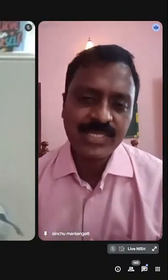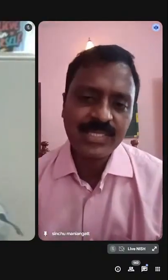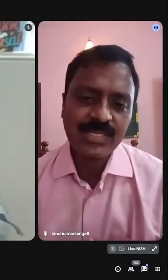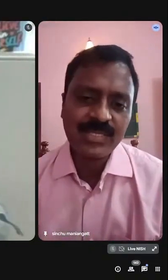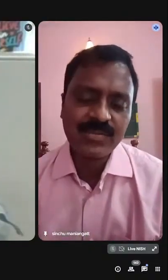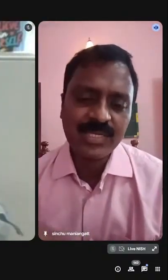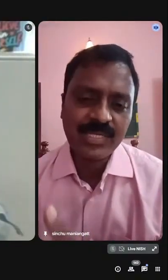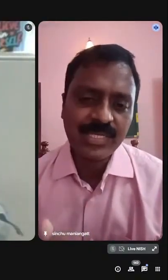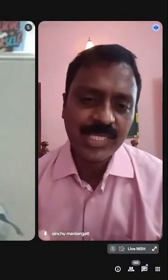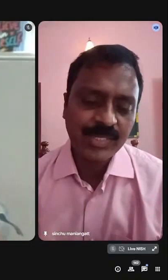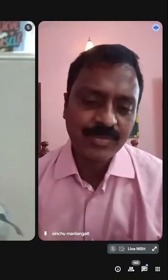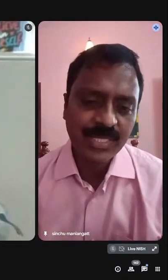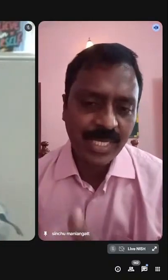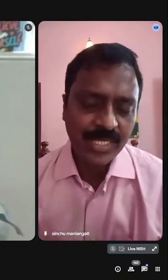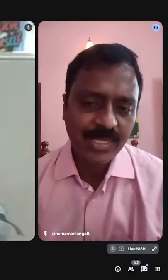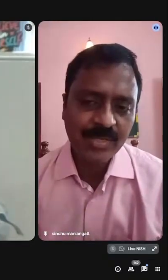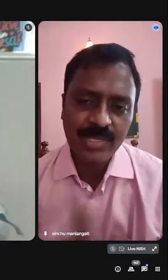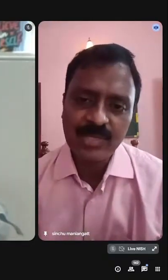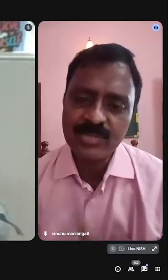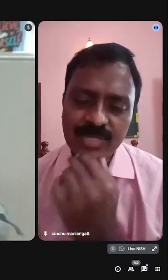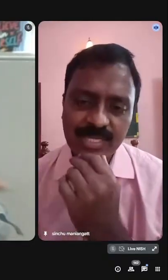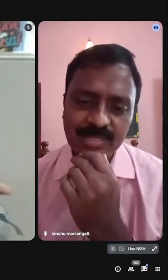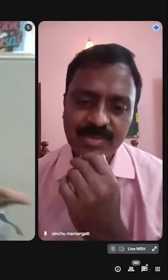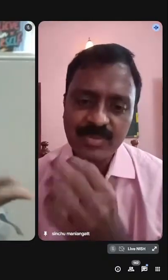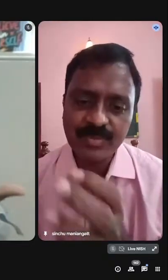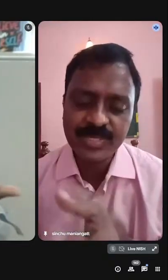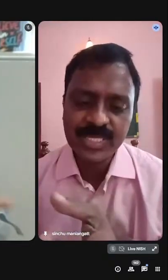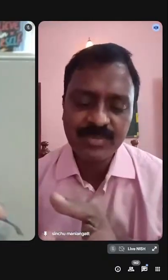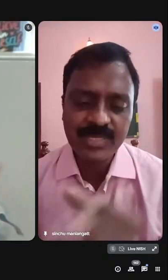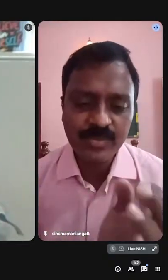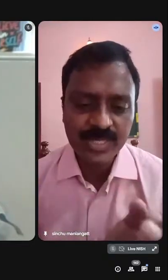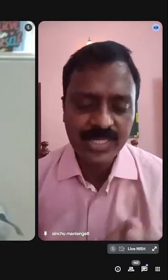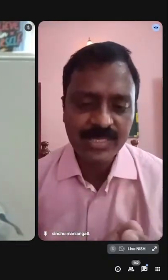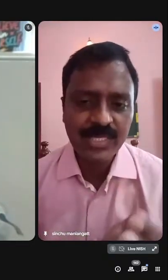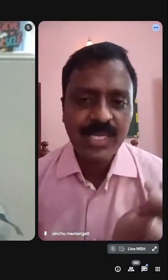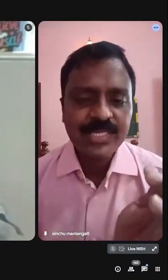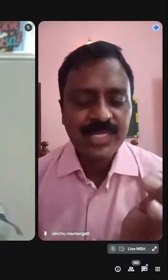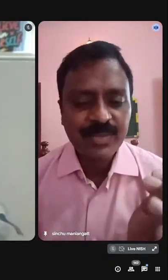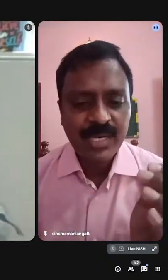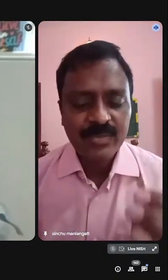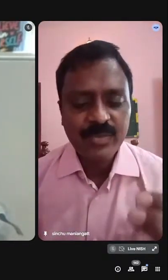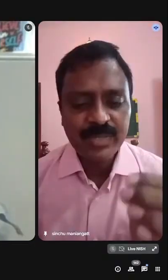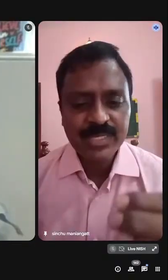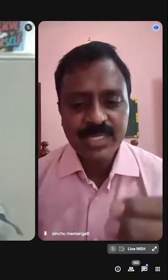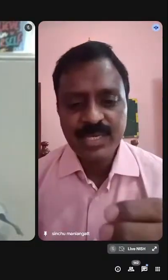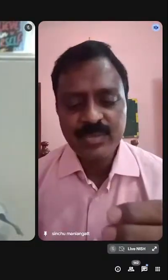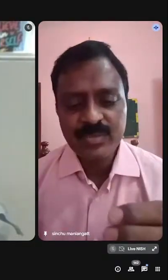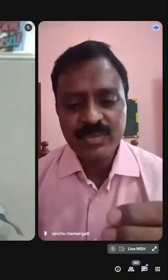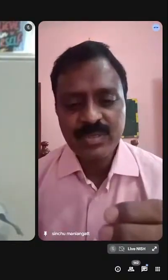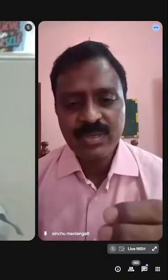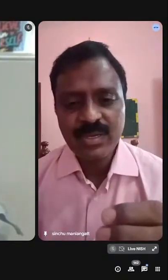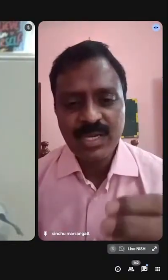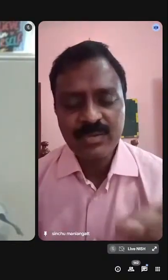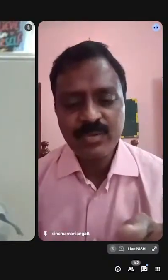ഇത് ചെയ്യേണ്ടതാണ്. കാരണം അവർ കല്യാണം കഴിക്കുന്നതിന് മുമ്പ് ഇത് കാരിയർ ആണോ അല്ലയോ എന്ന് നമ്മൾ അറിയണം. ഞാൻ പറഞ്ഞത് 30% കുഞ്ഞുങ്ങൾക്ക് ചിലപ്പോൾ ആ ഒരു കുട്ടിക്ക് മാത്രമേ